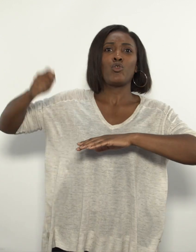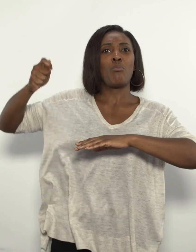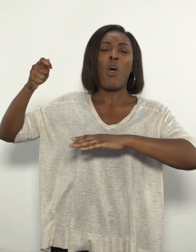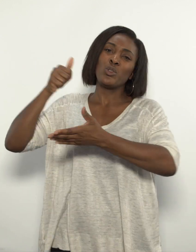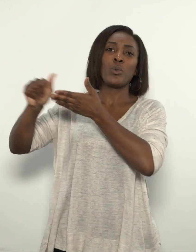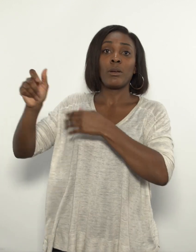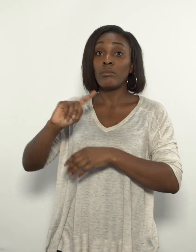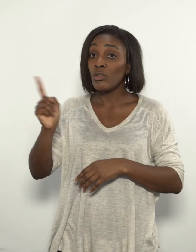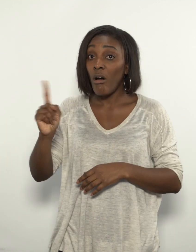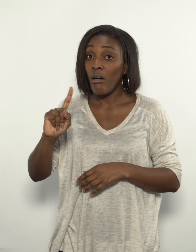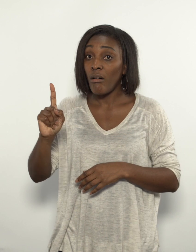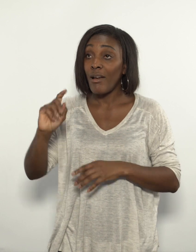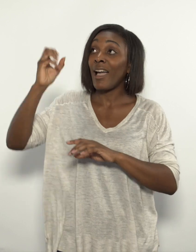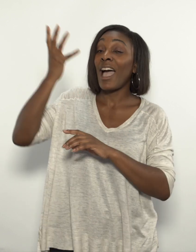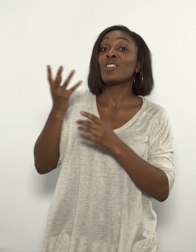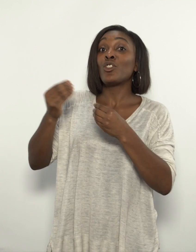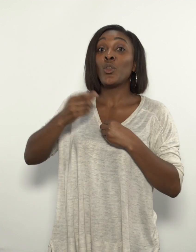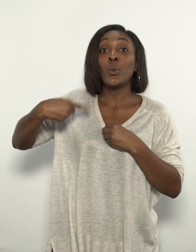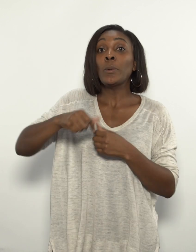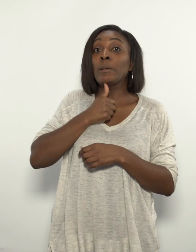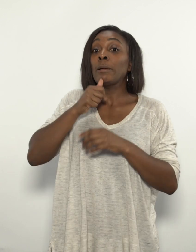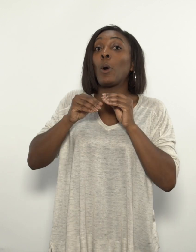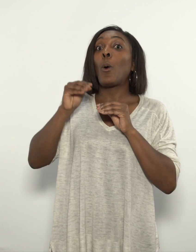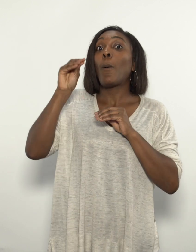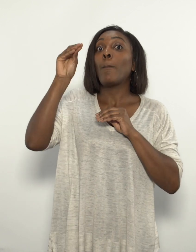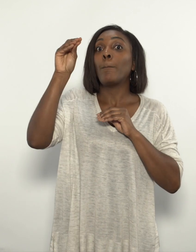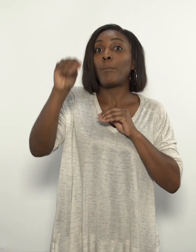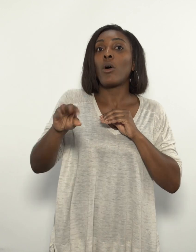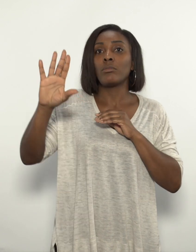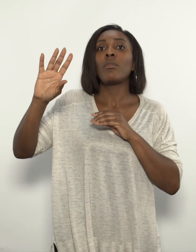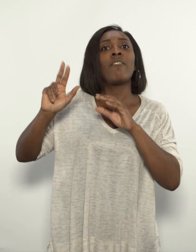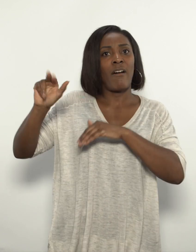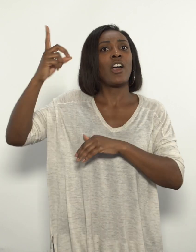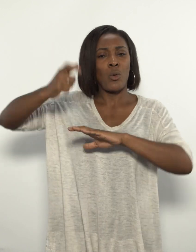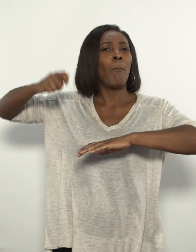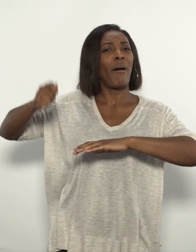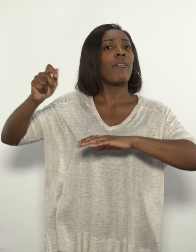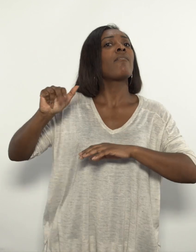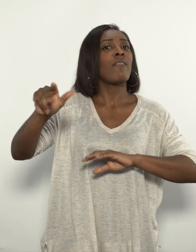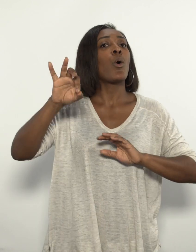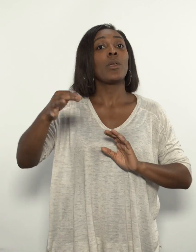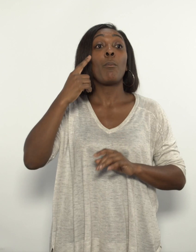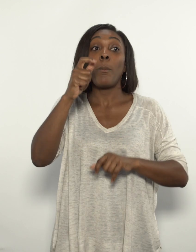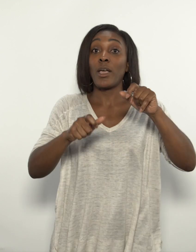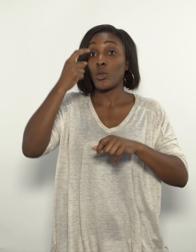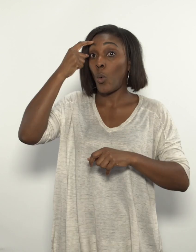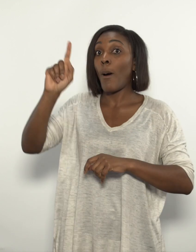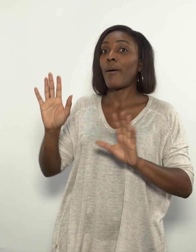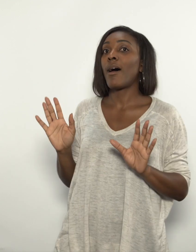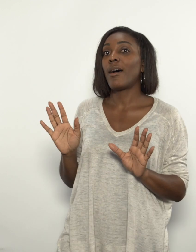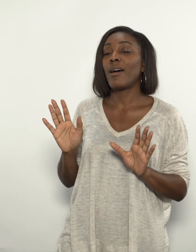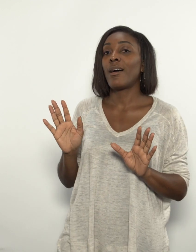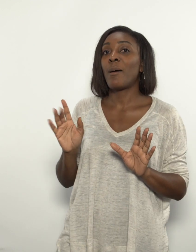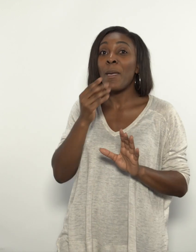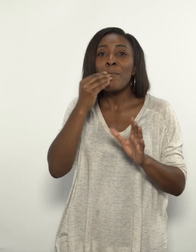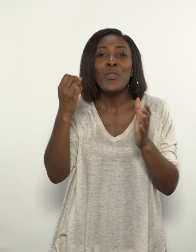supprime pas le jugement de Dieu. Elle ne fait que différer ce jugement, retarder, repousser ce jugement à la fin des temps pour ceux qui ne croient pas. Mais